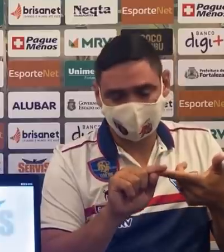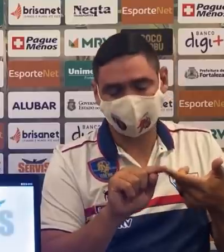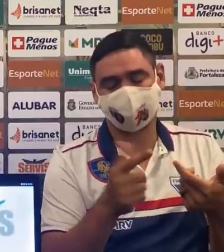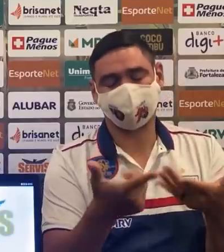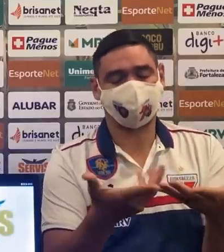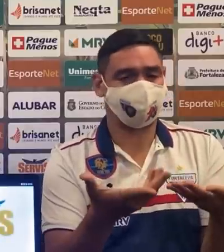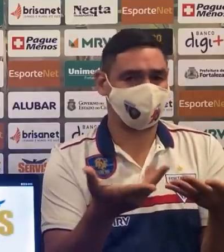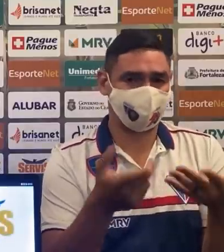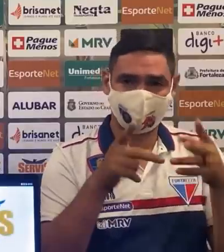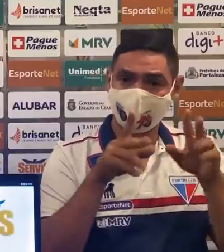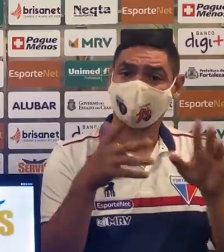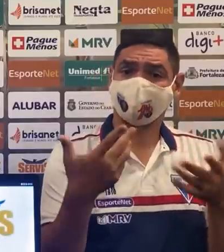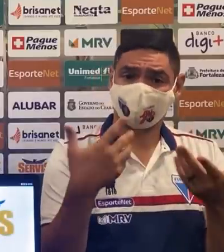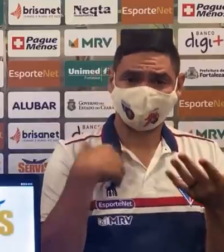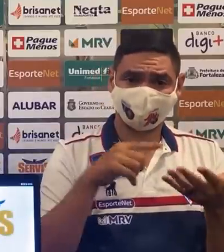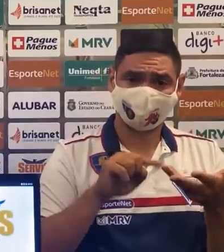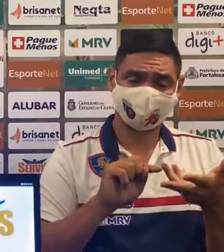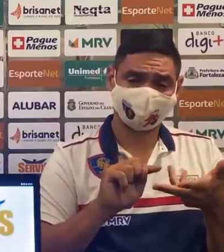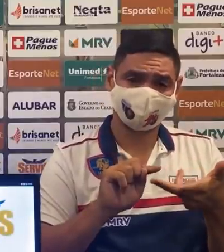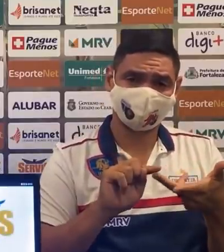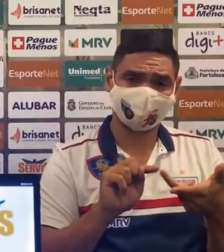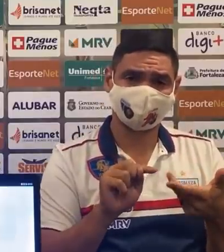vários aspectos.